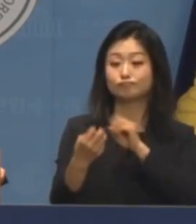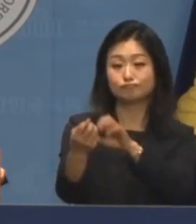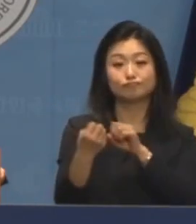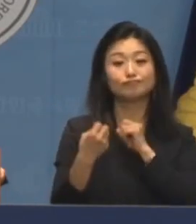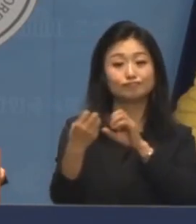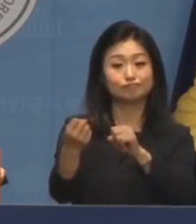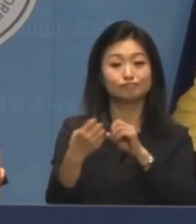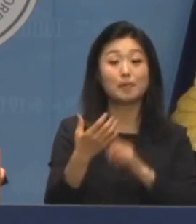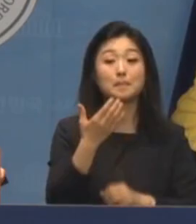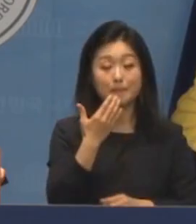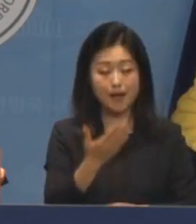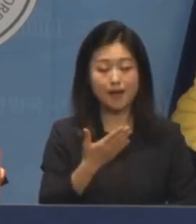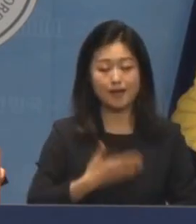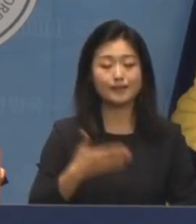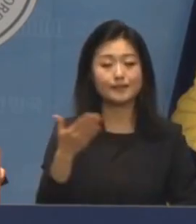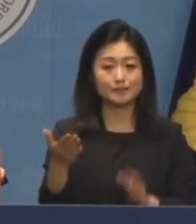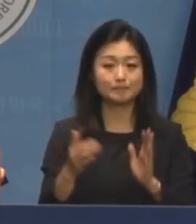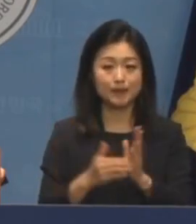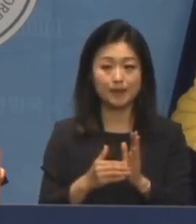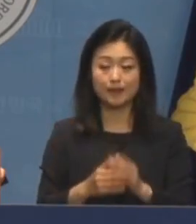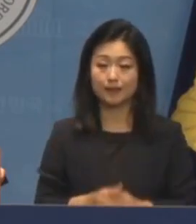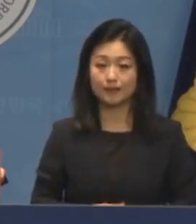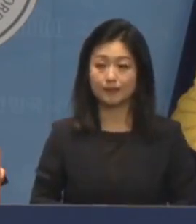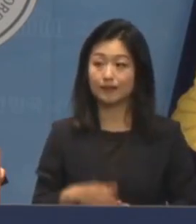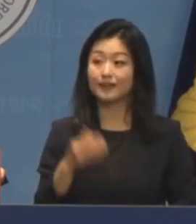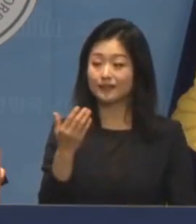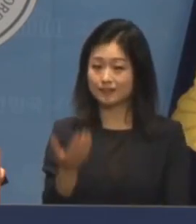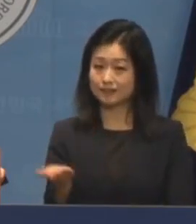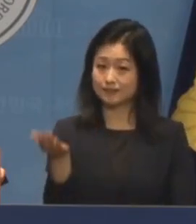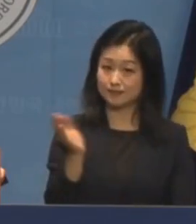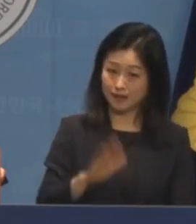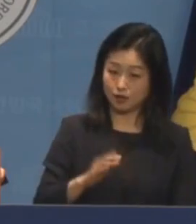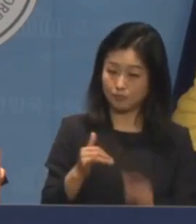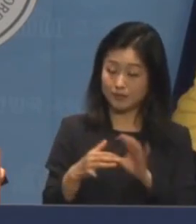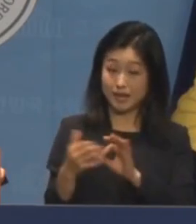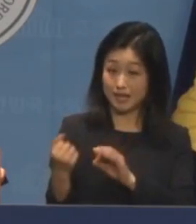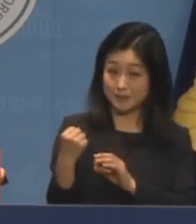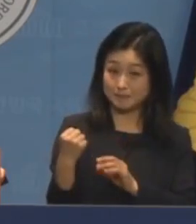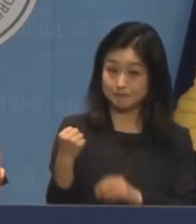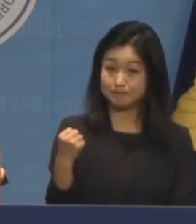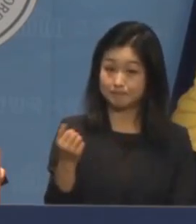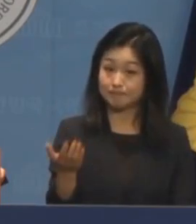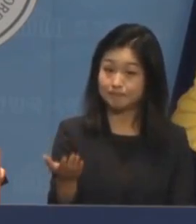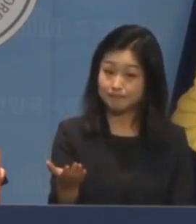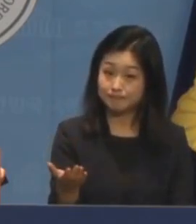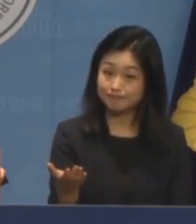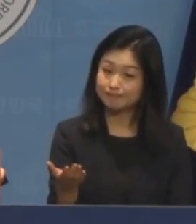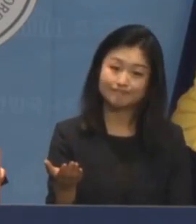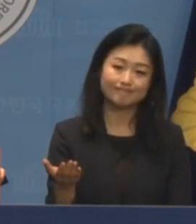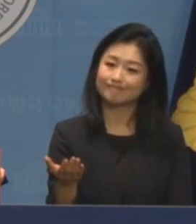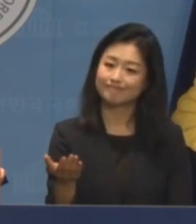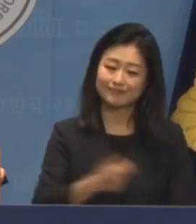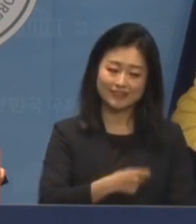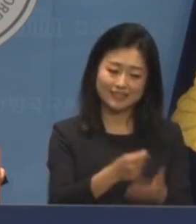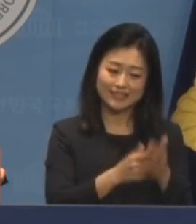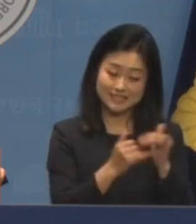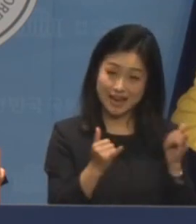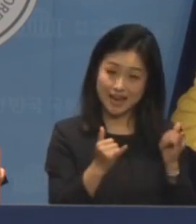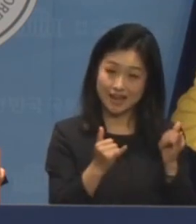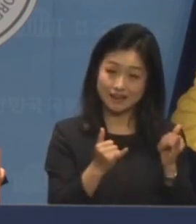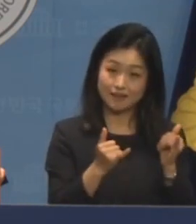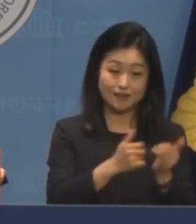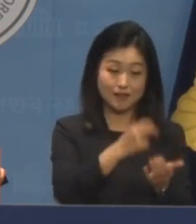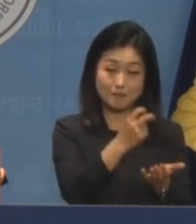수 있다는 입장을 수차례 밝혀왔습니다. 그러나 국민의힘은 집권 이후 지금까지 현장 언론인들의